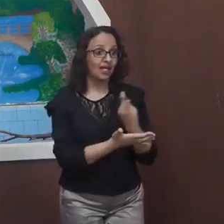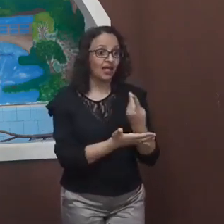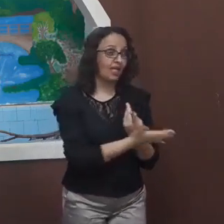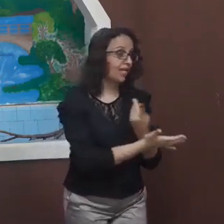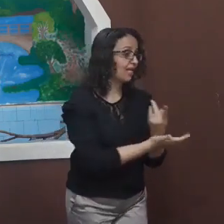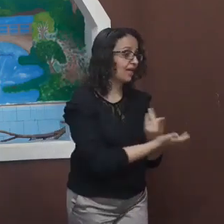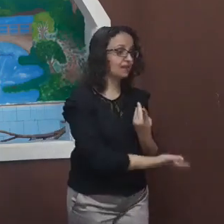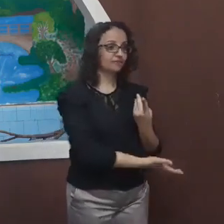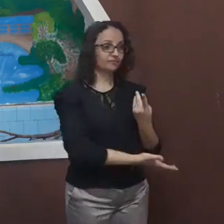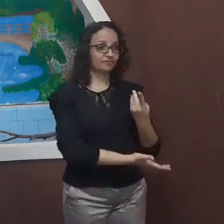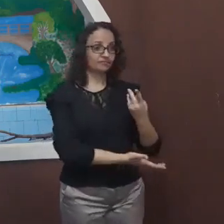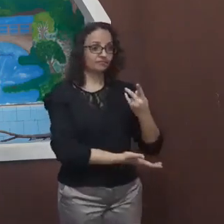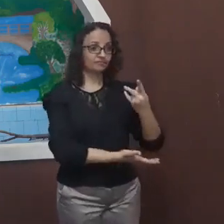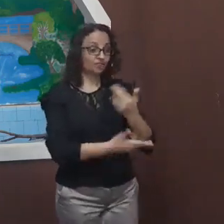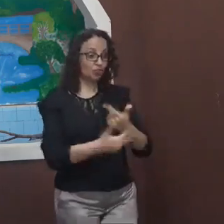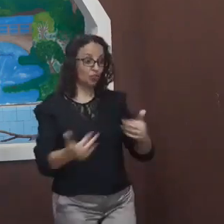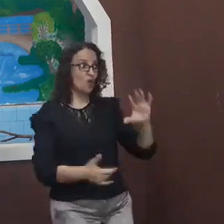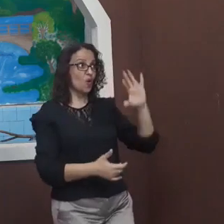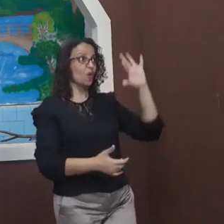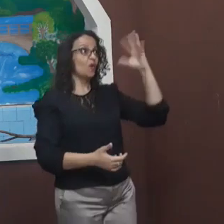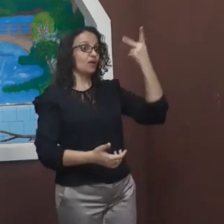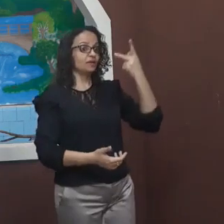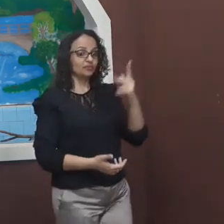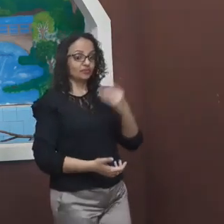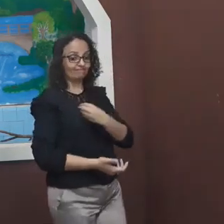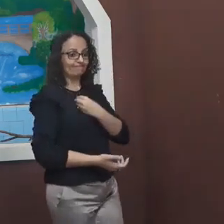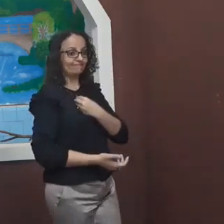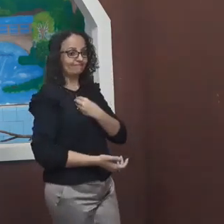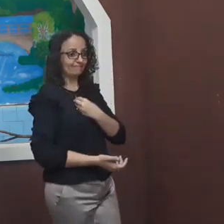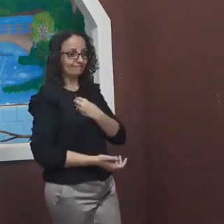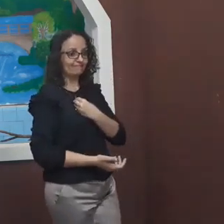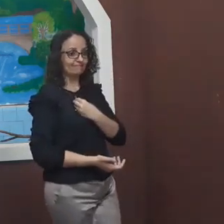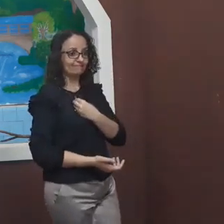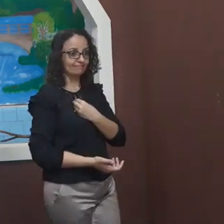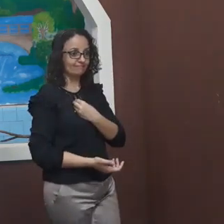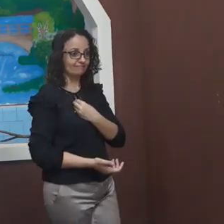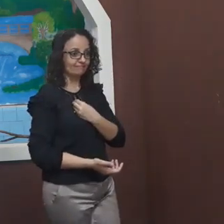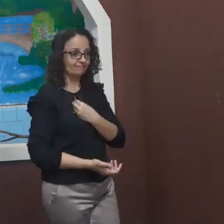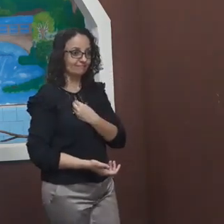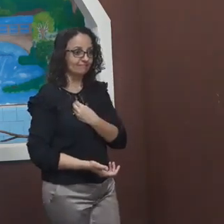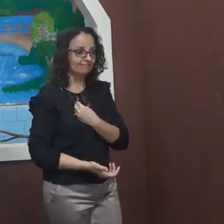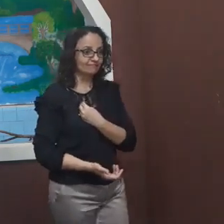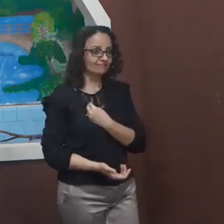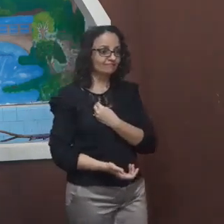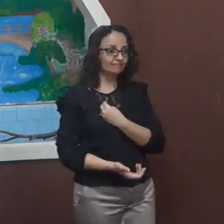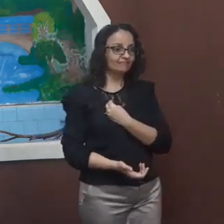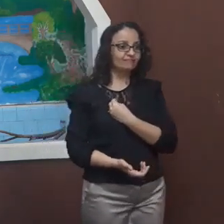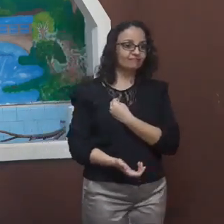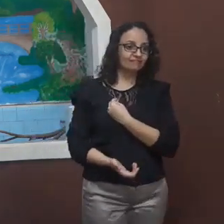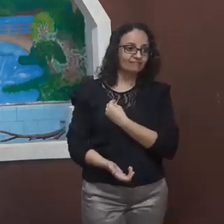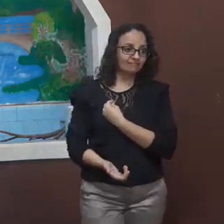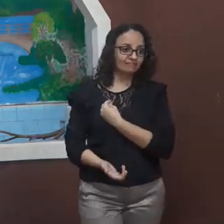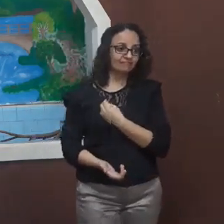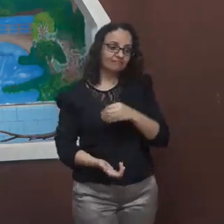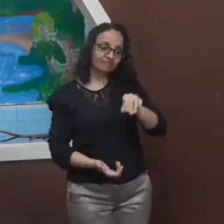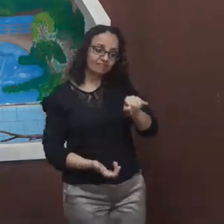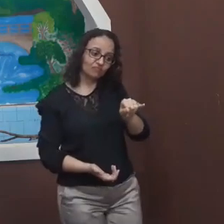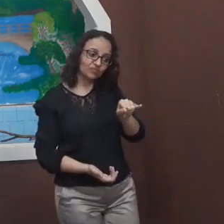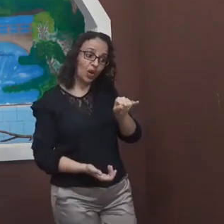que vai ser como diz, o combustível, ser o adubo de você cair em